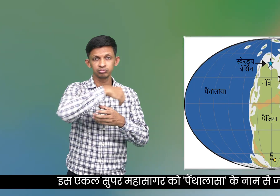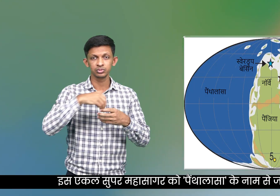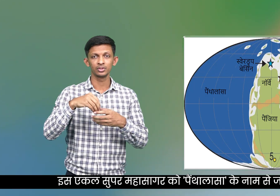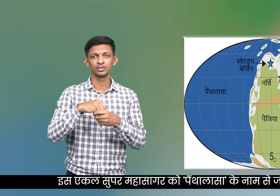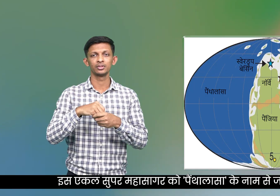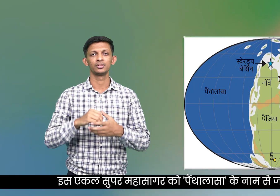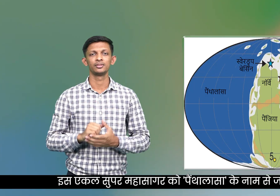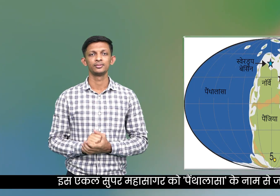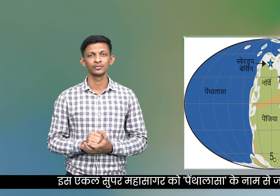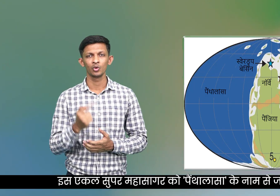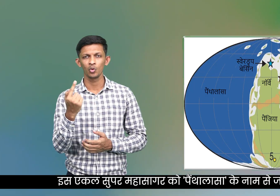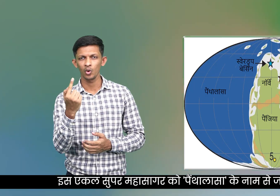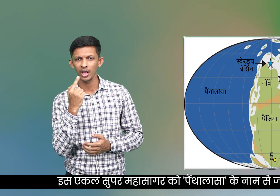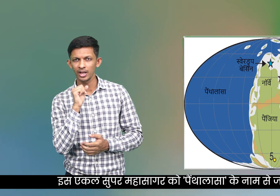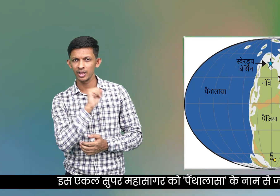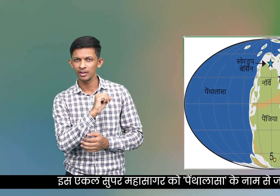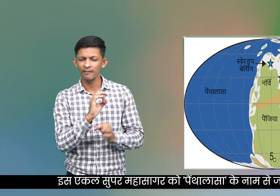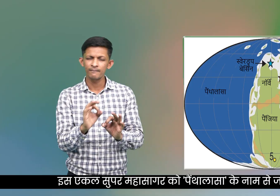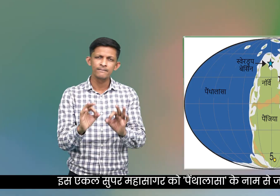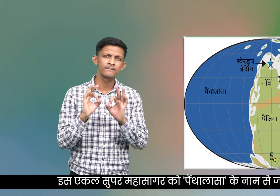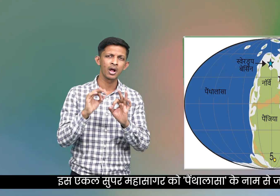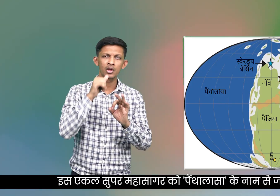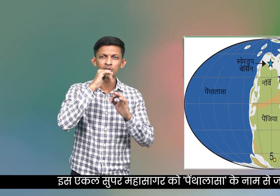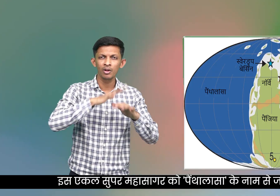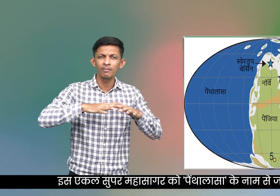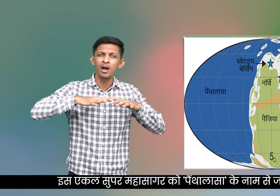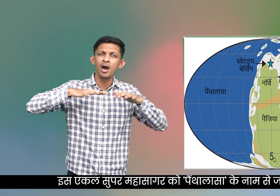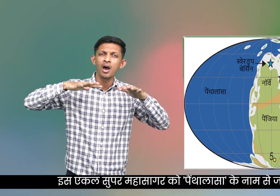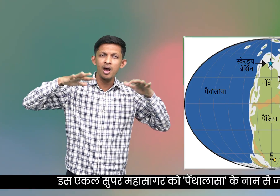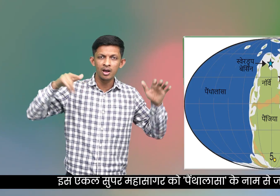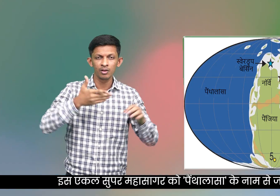को पैंथालासा के नाम से जाना जाता था।